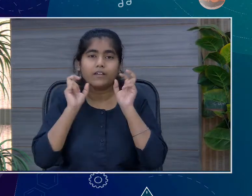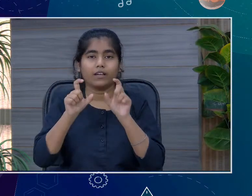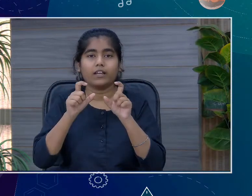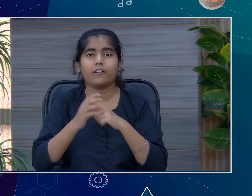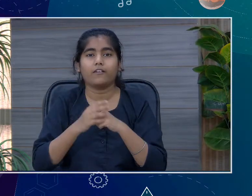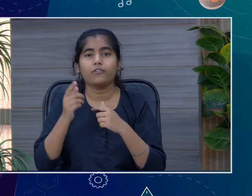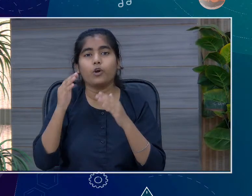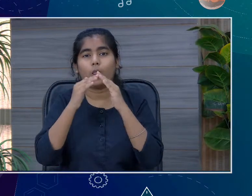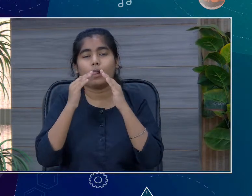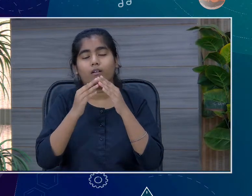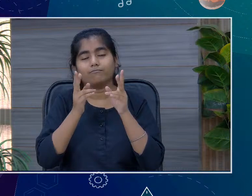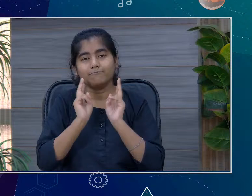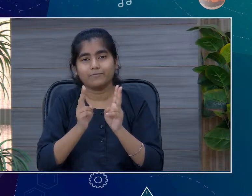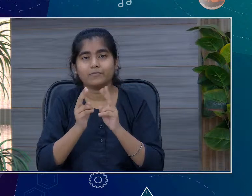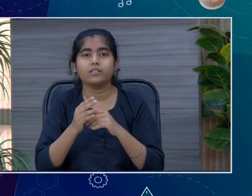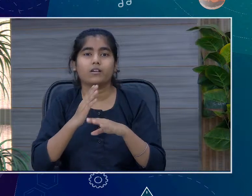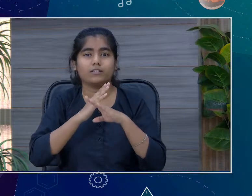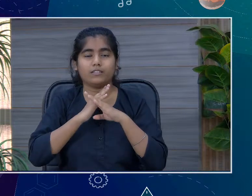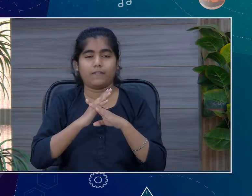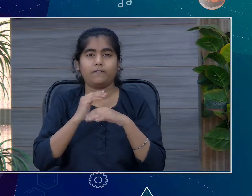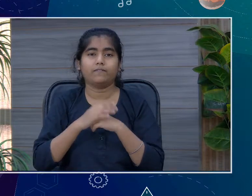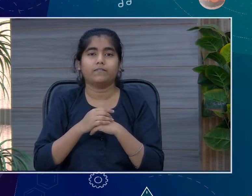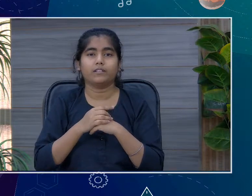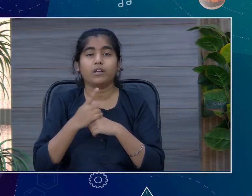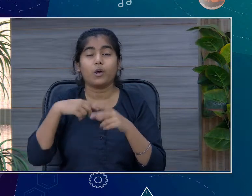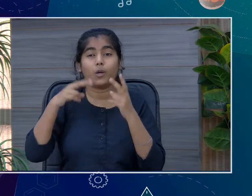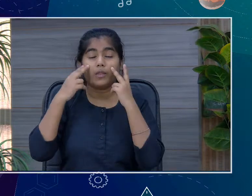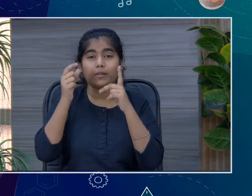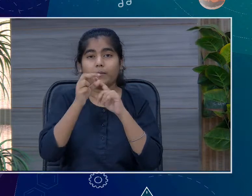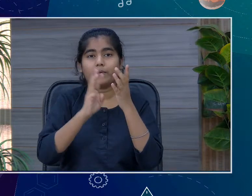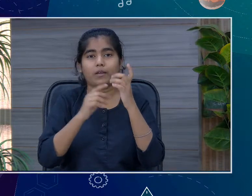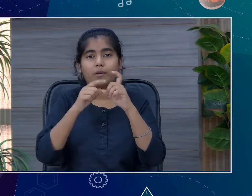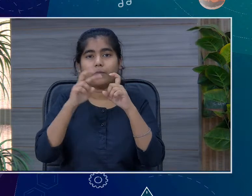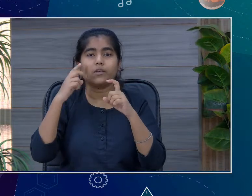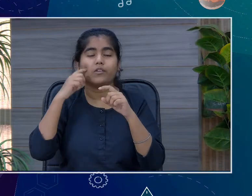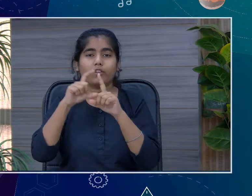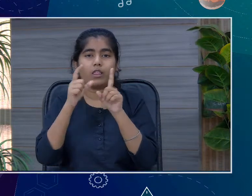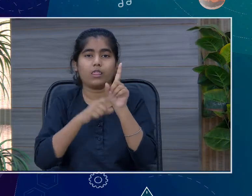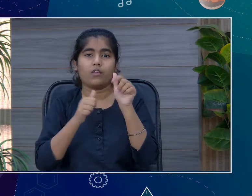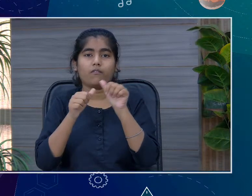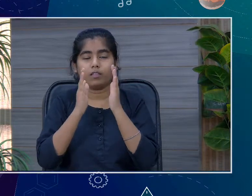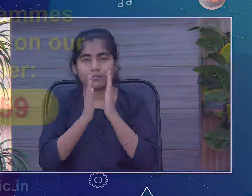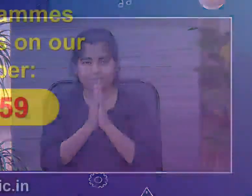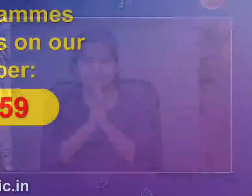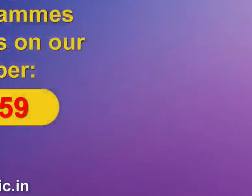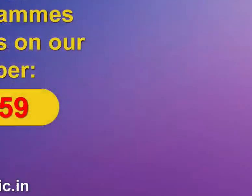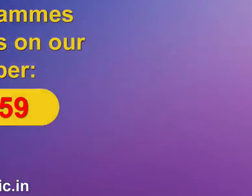घर पर रहें, सुरक्षित रहें और देखते रहें PM eVidya चैनल। फिलहाल हमें दें इजाज़त, नमस्कार।